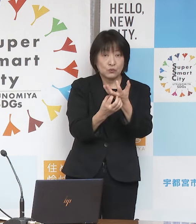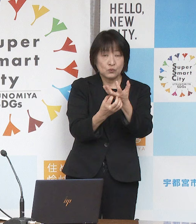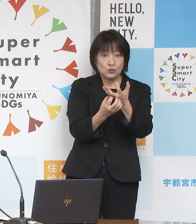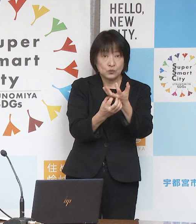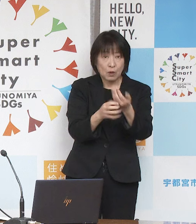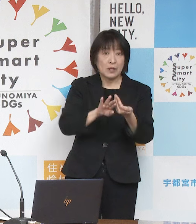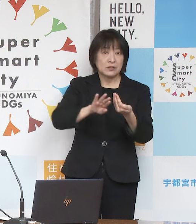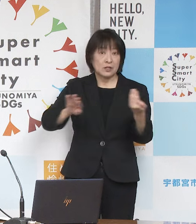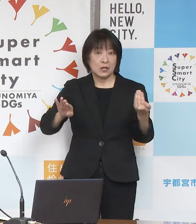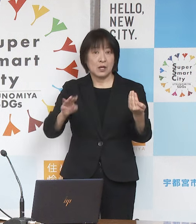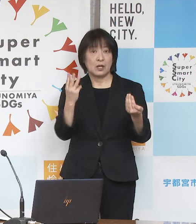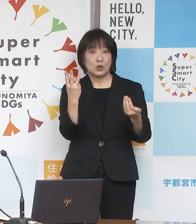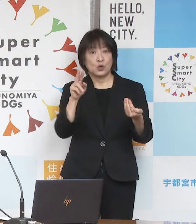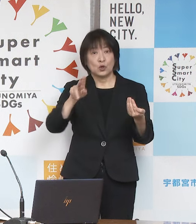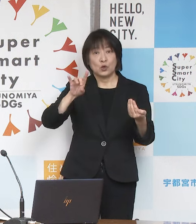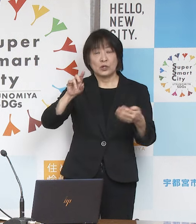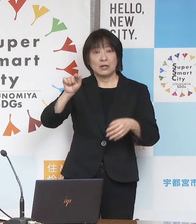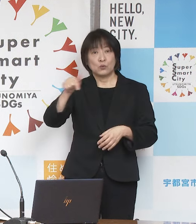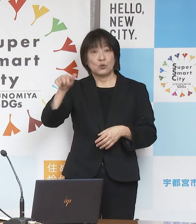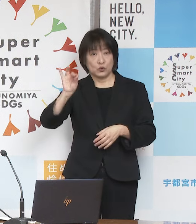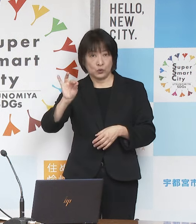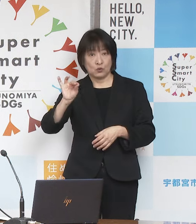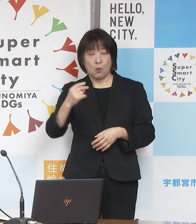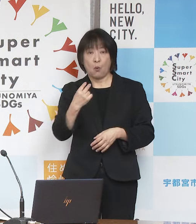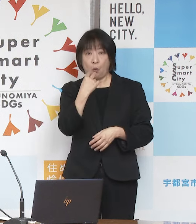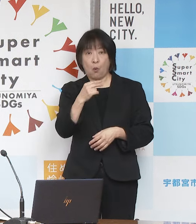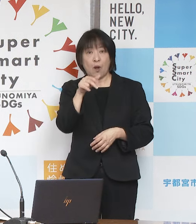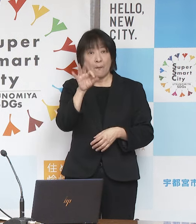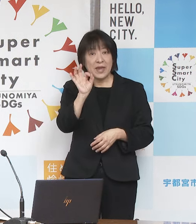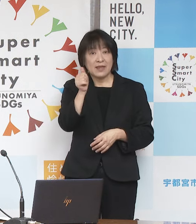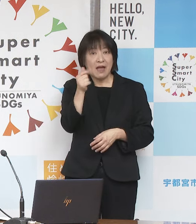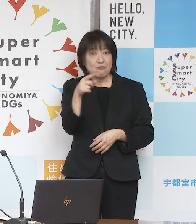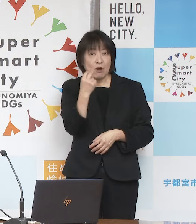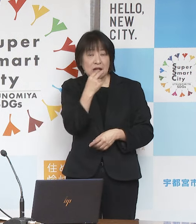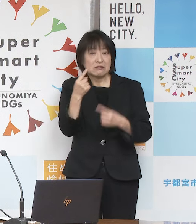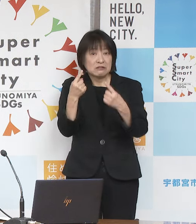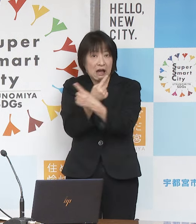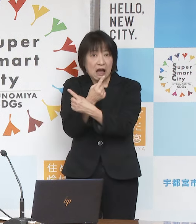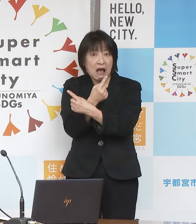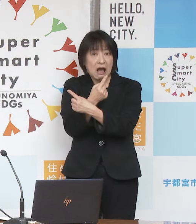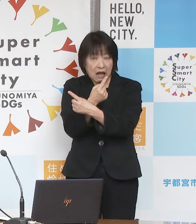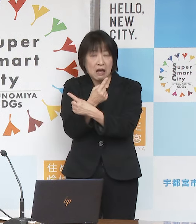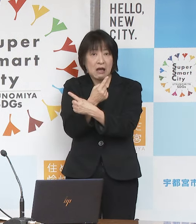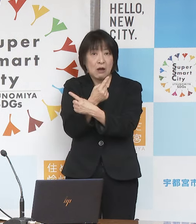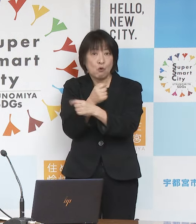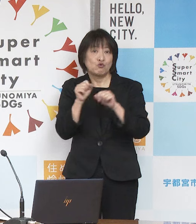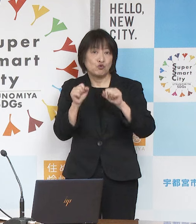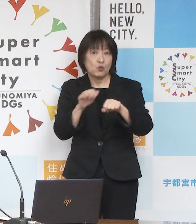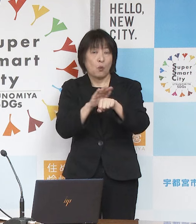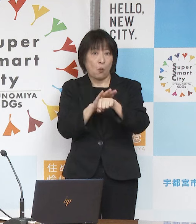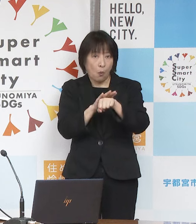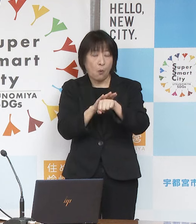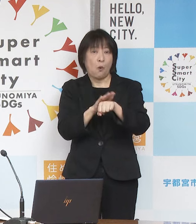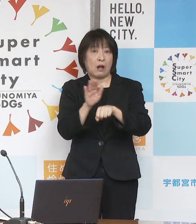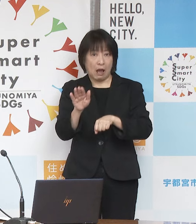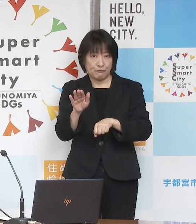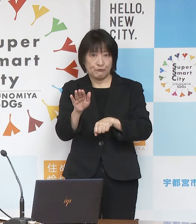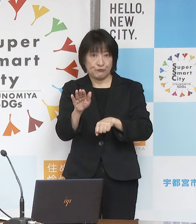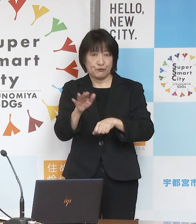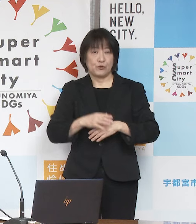あの有機物を発行させてまメタンガス化してまあのエネルギー回収などをやりながら処理してこうということであのま建設